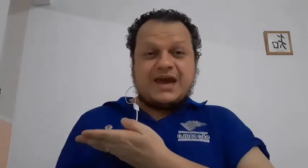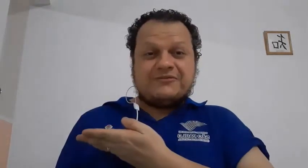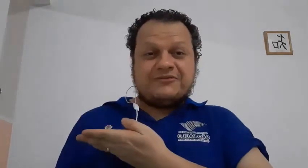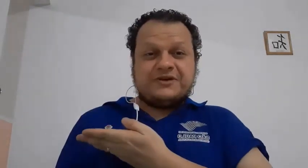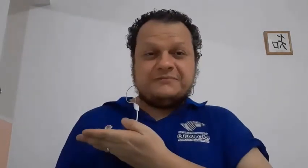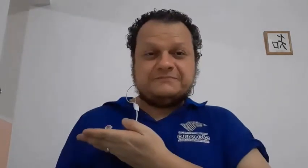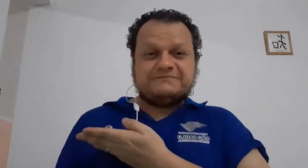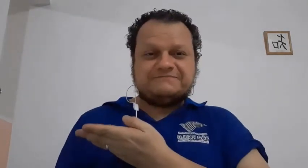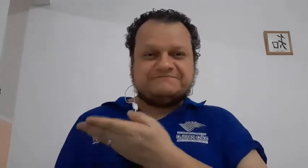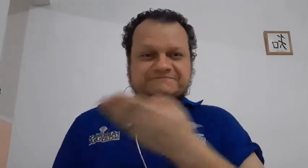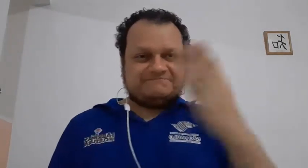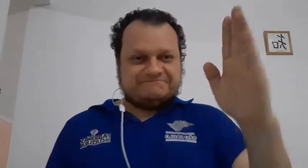F,